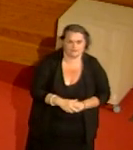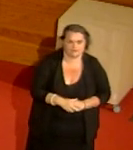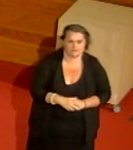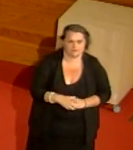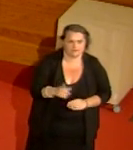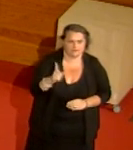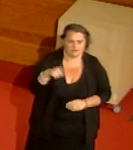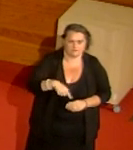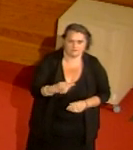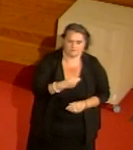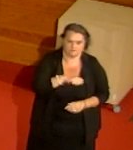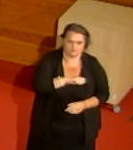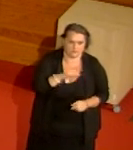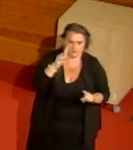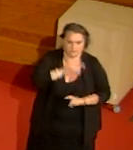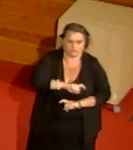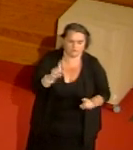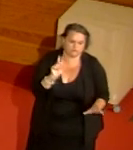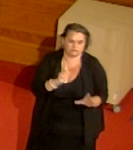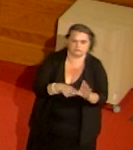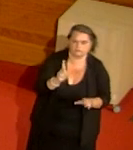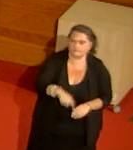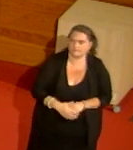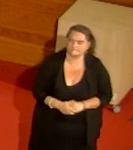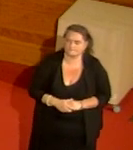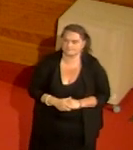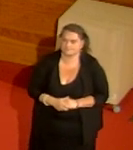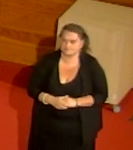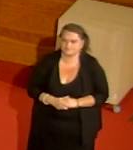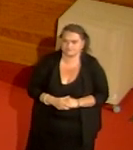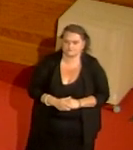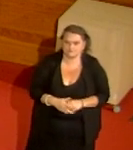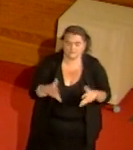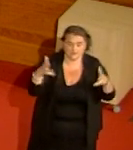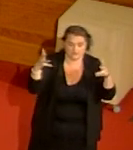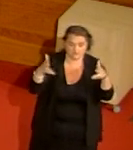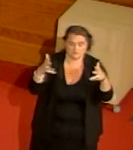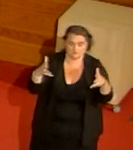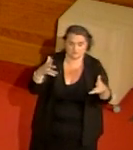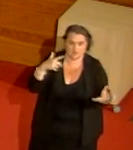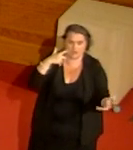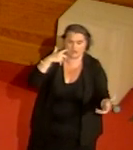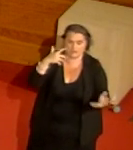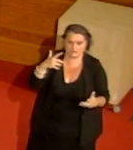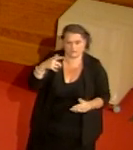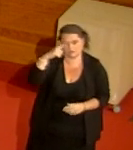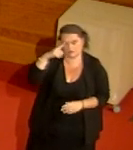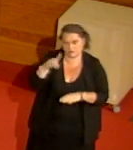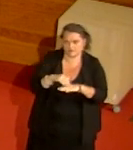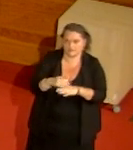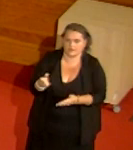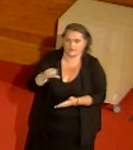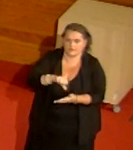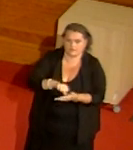2006 beste AC beste bueno remedios es asesora y directora de proyectos sobre arte y cultura digital en el Centro Nacional de